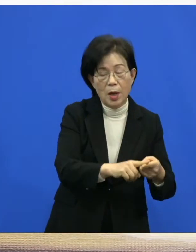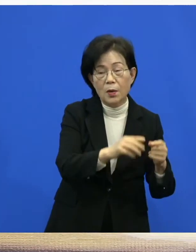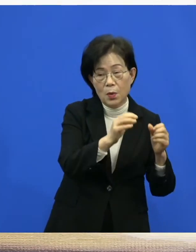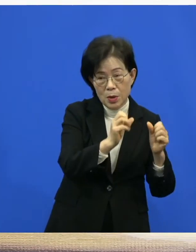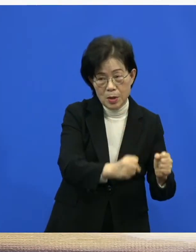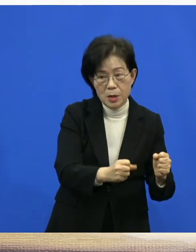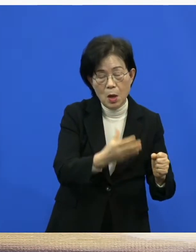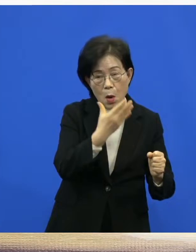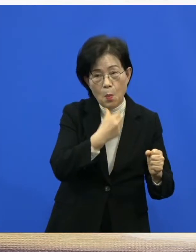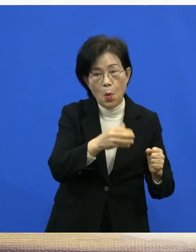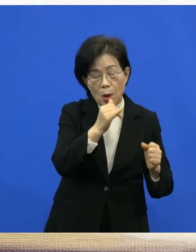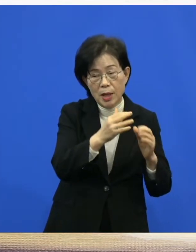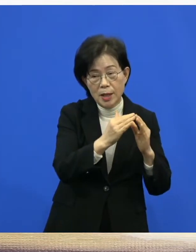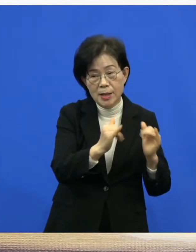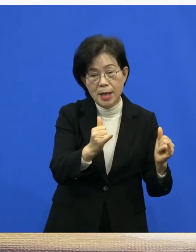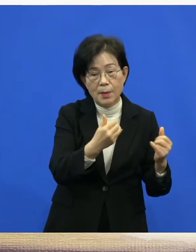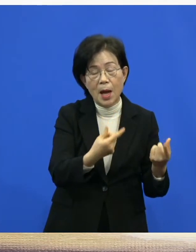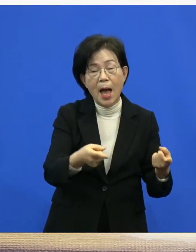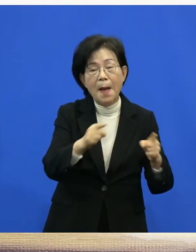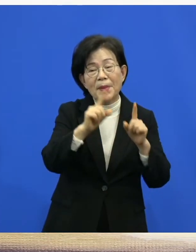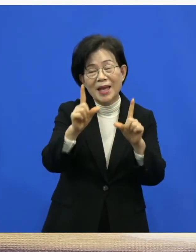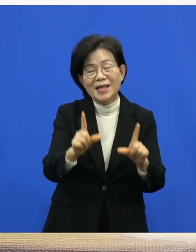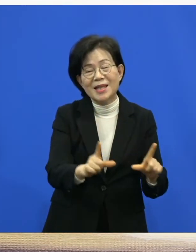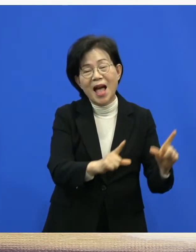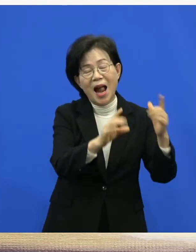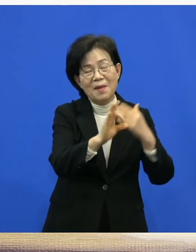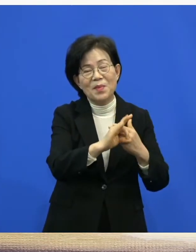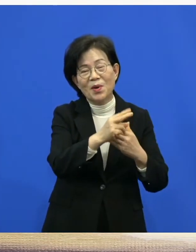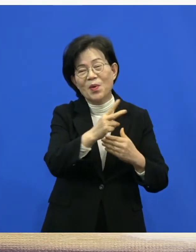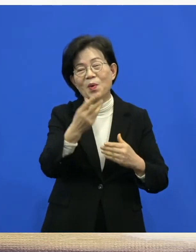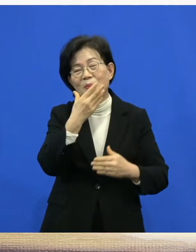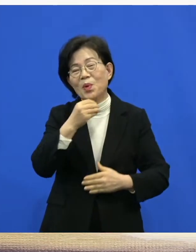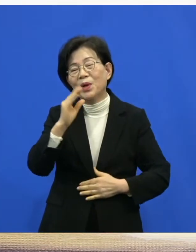여러분, 복 있는 사람과 함께 사는 게 복입니다.